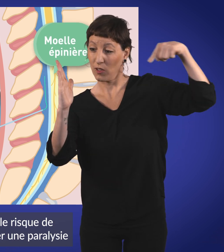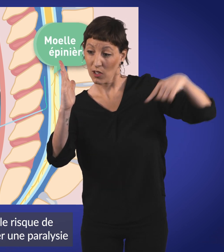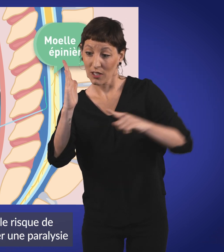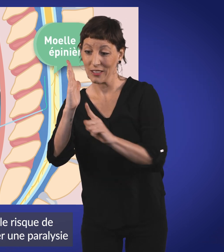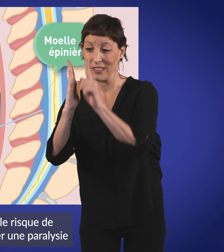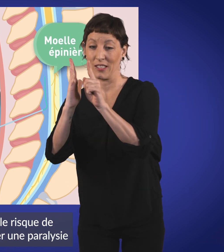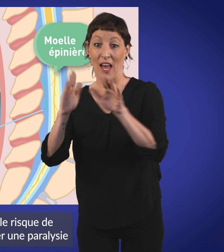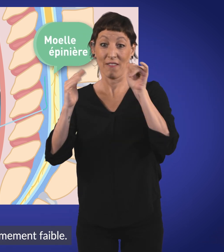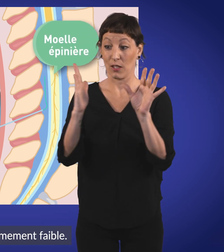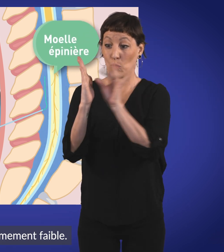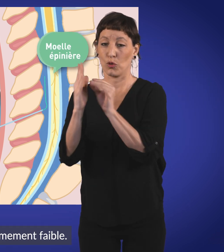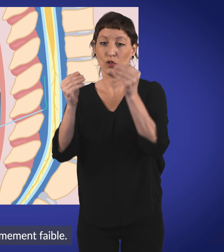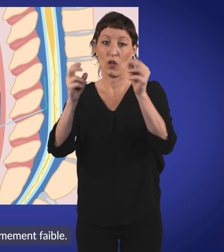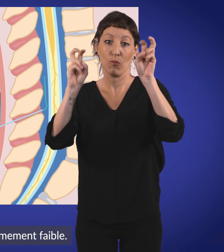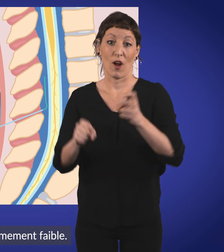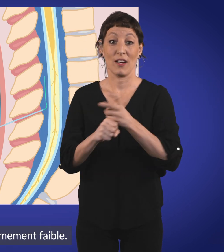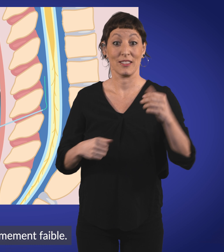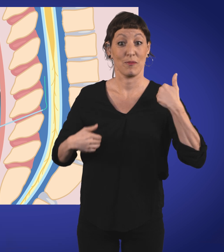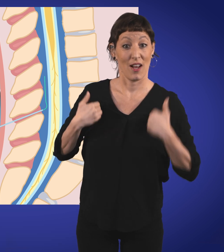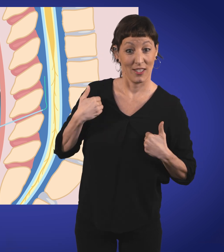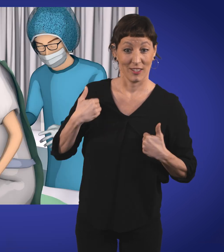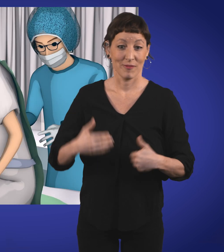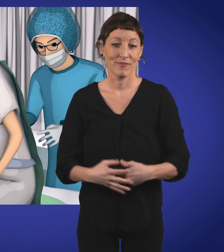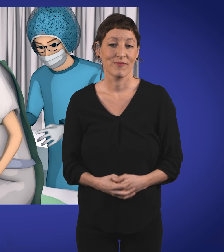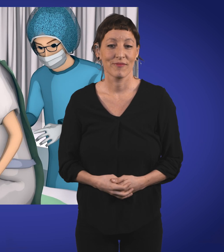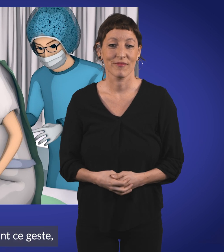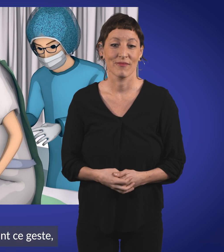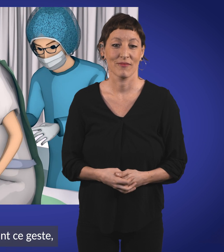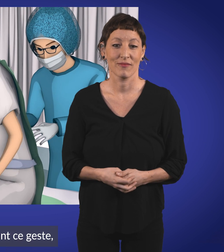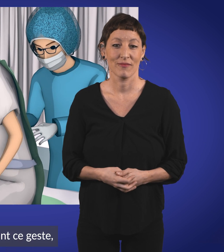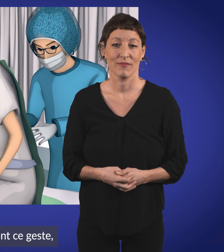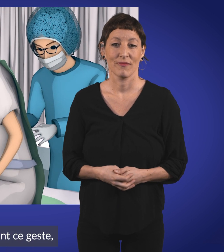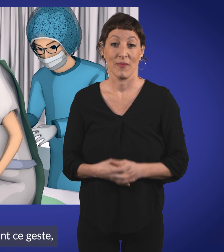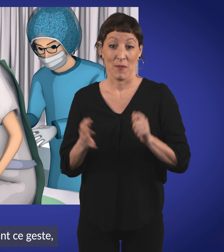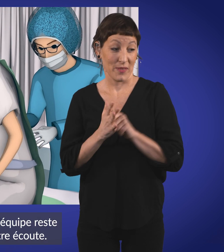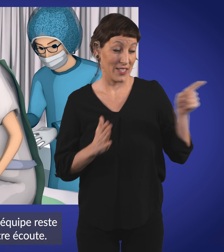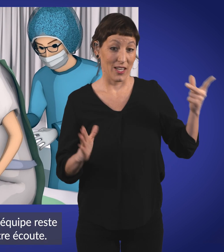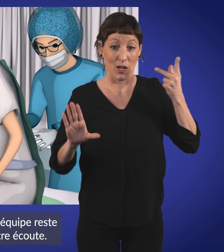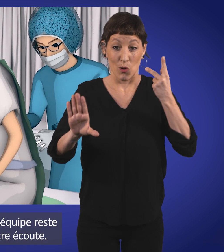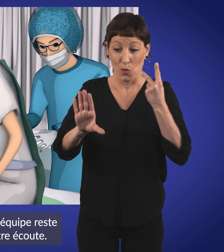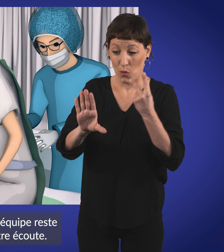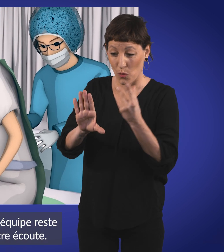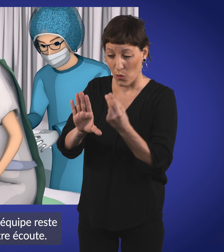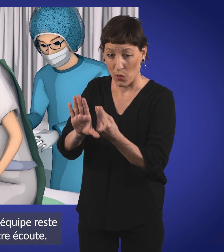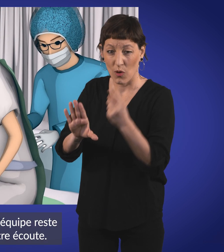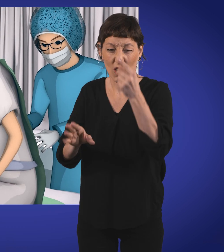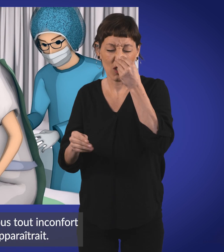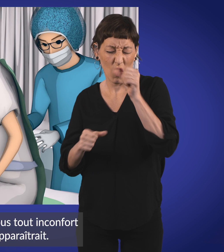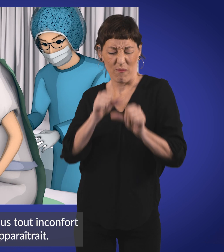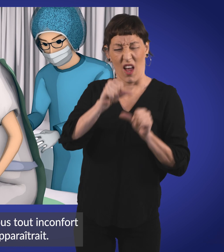de provoquer une paralysie est extrêmement faible. Pendant ce geste, toute l'équipe reste à votre